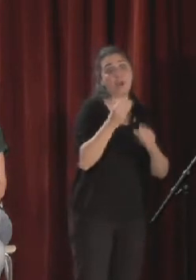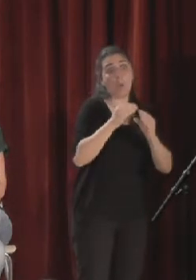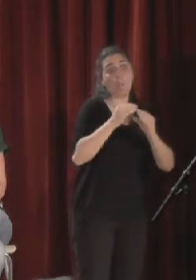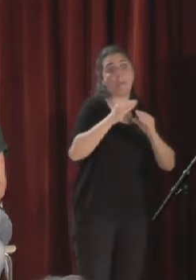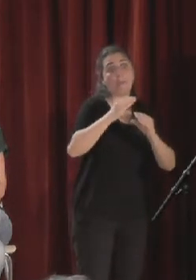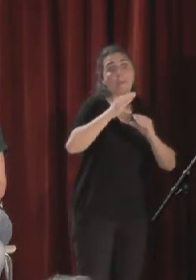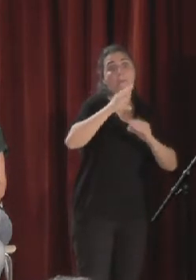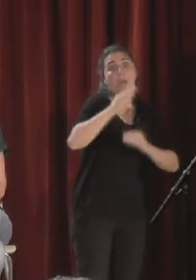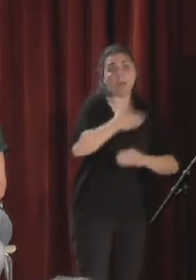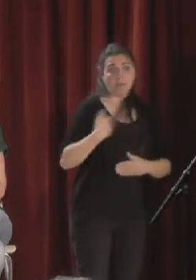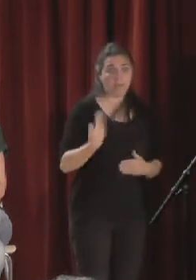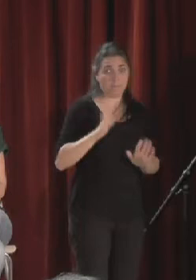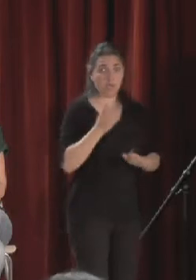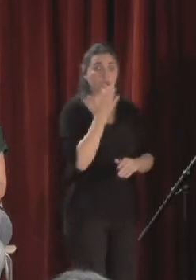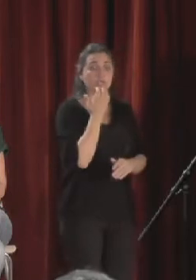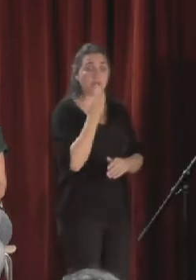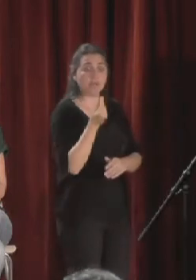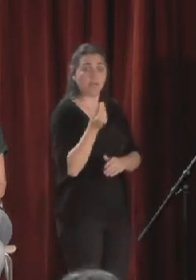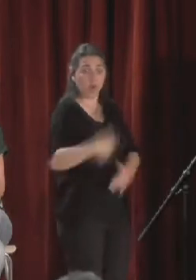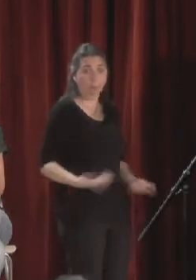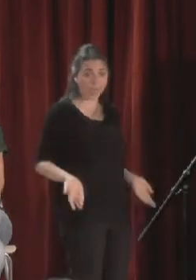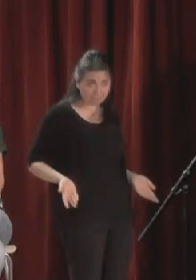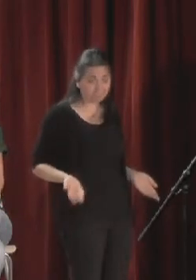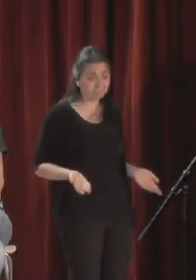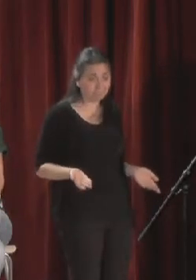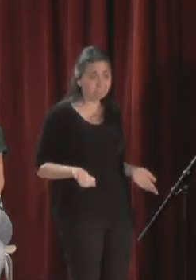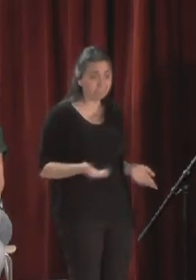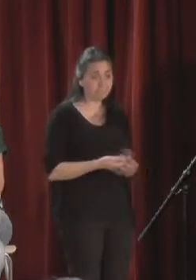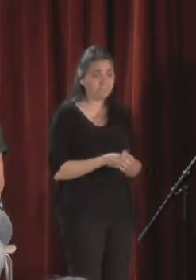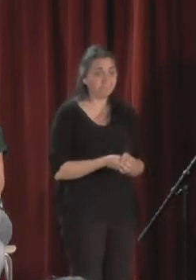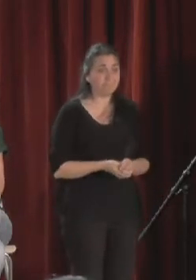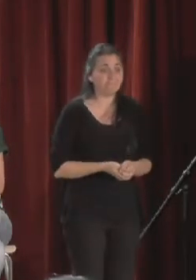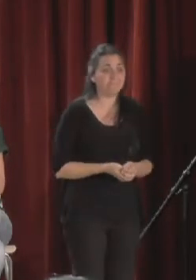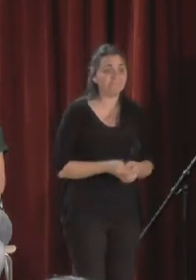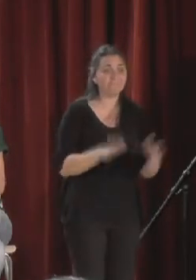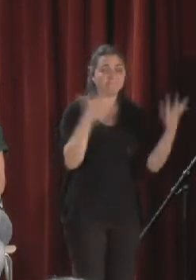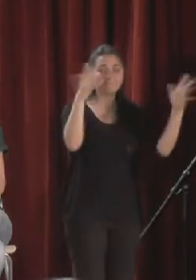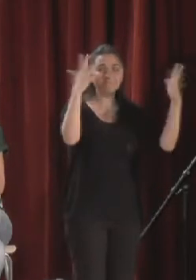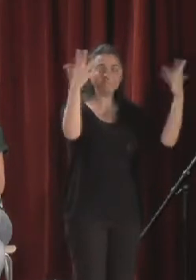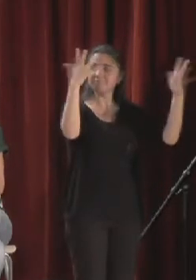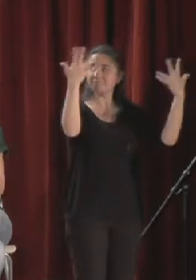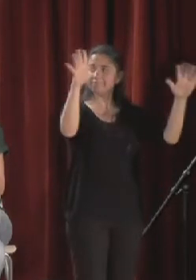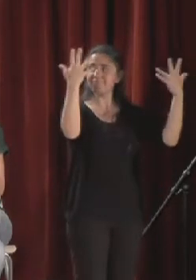Isto é inaudito. Xa decía Moncho, ahora hai... É verdade.